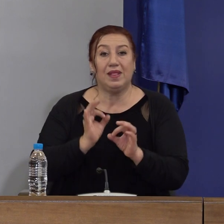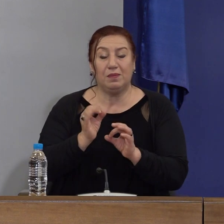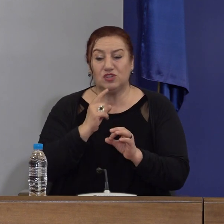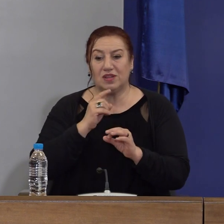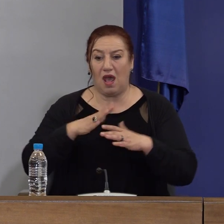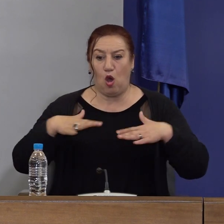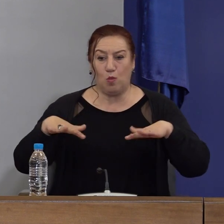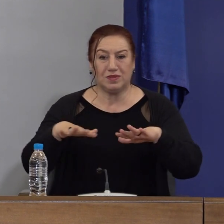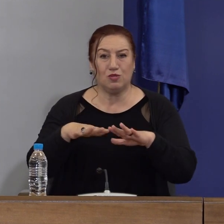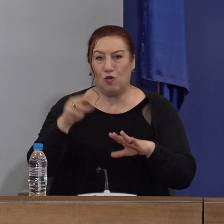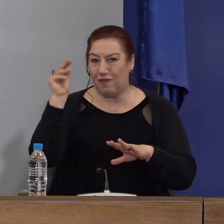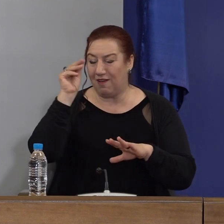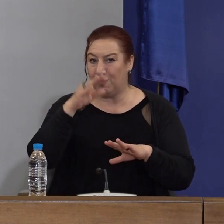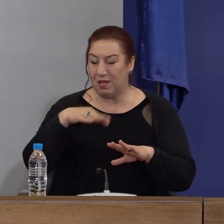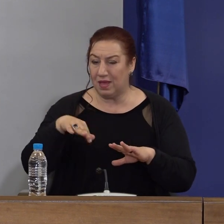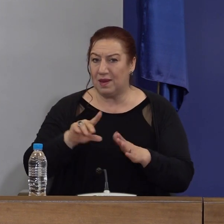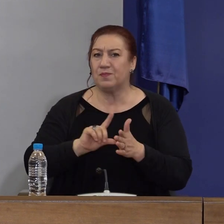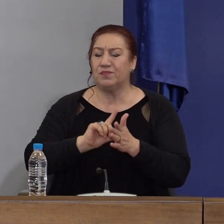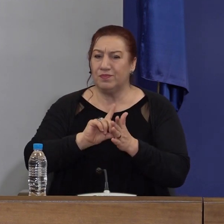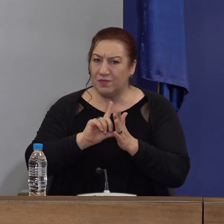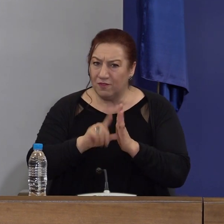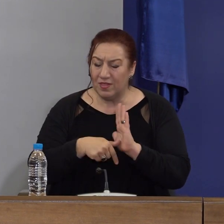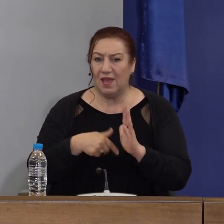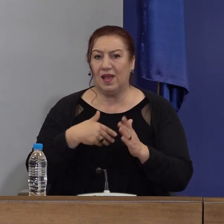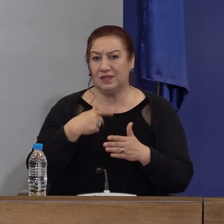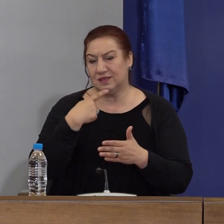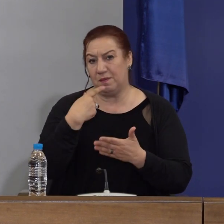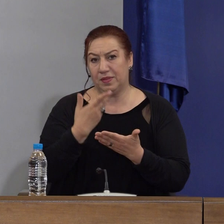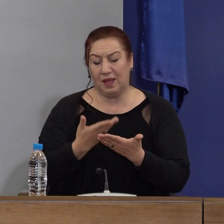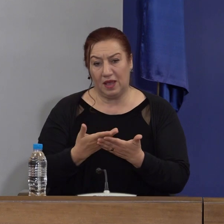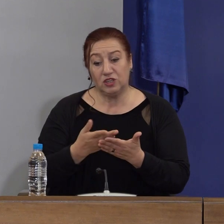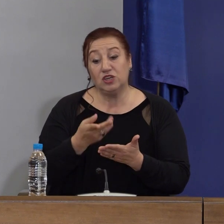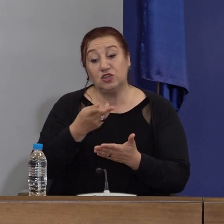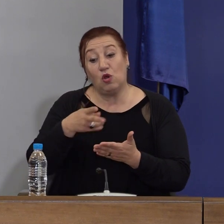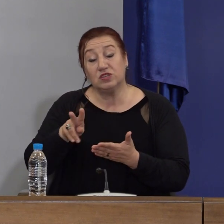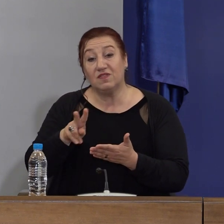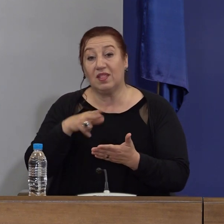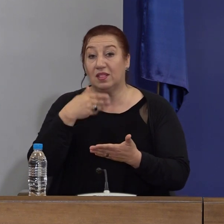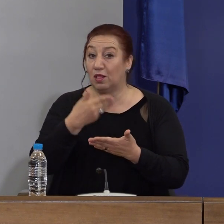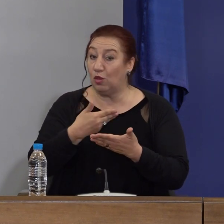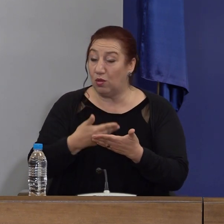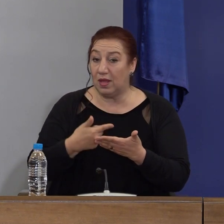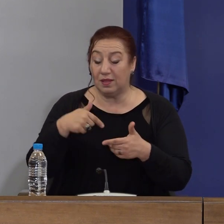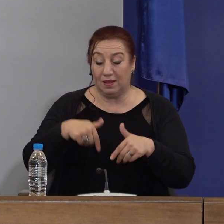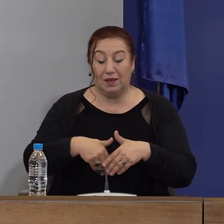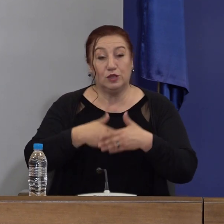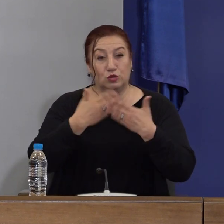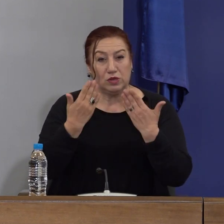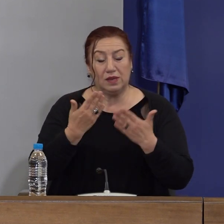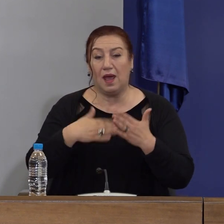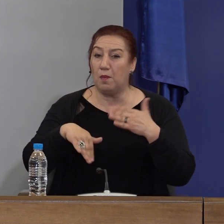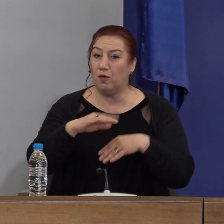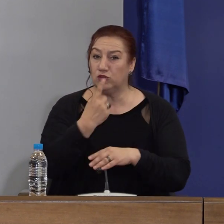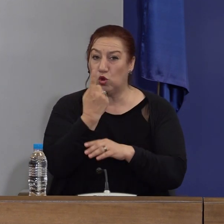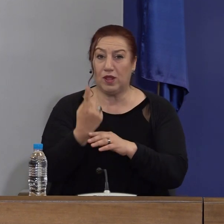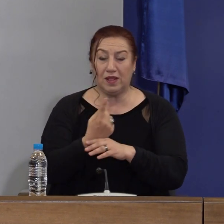страната. Веднага искам да заявя, че освен доклада, сутринта, повече от час и